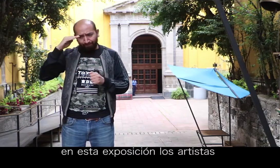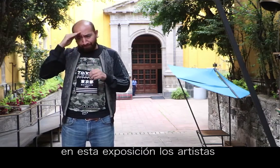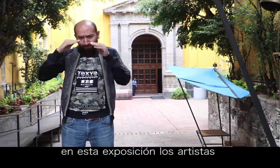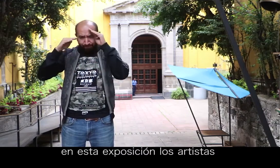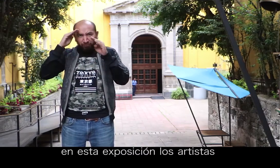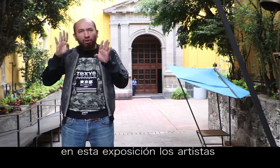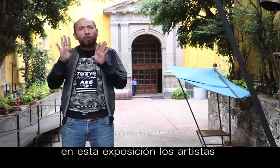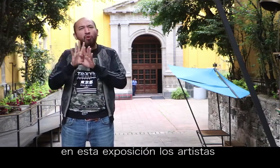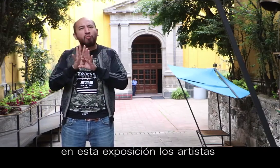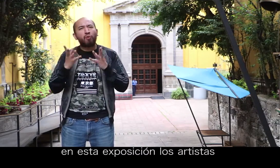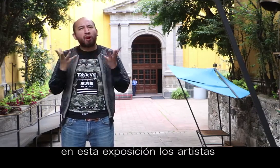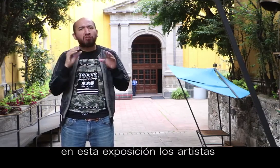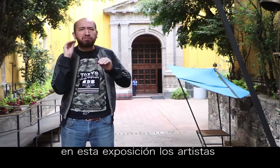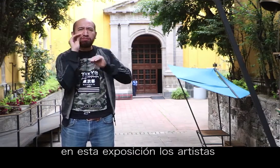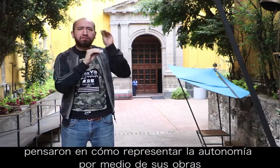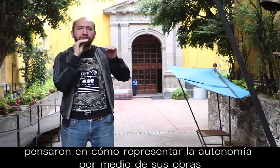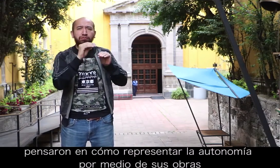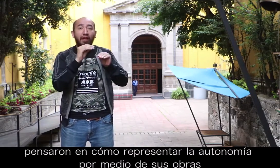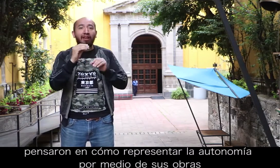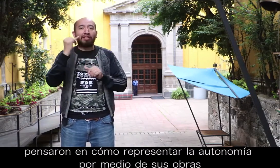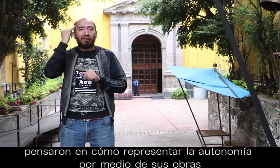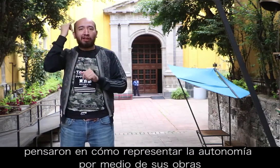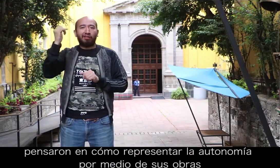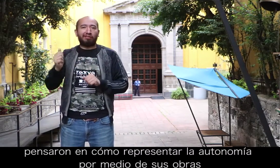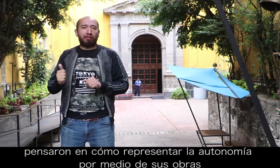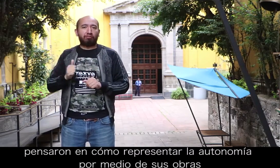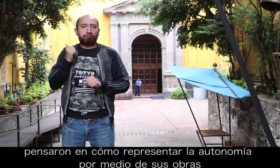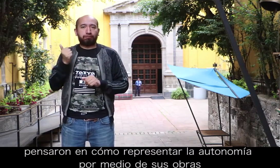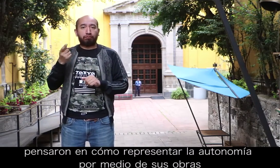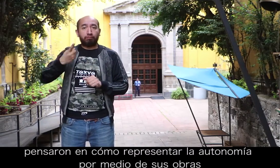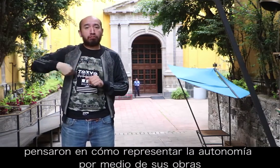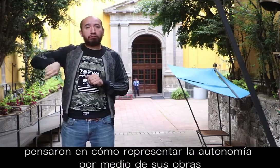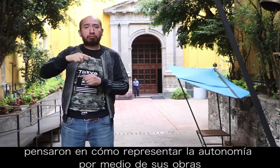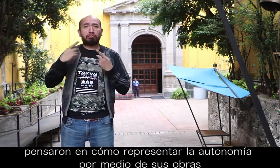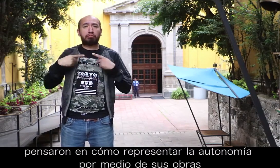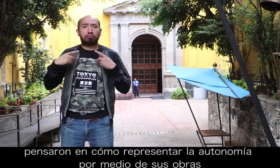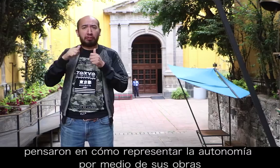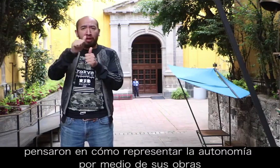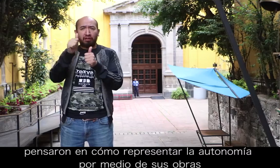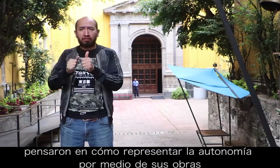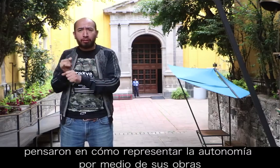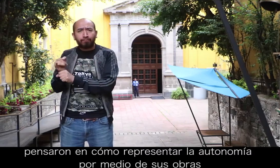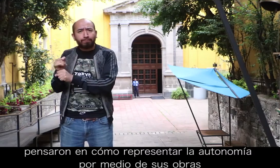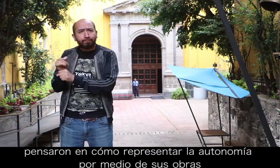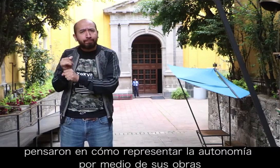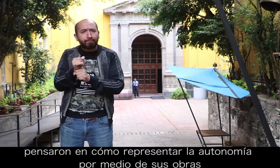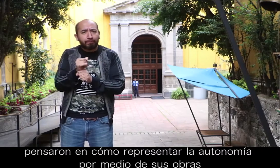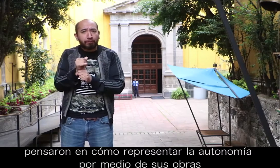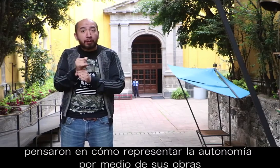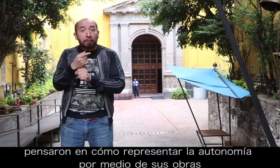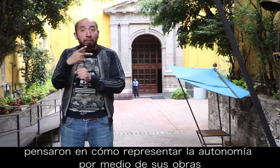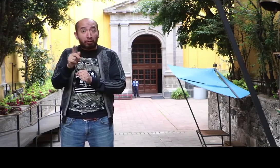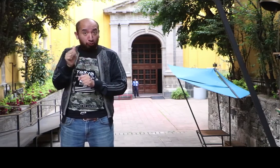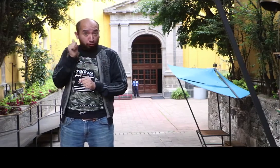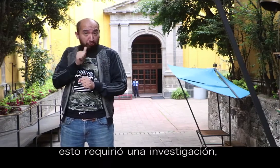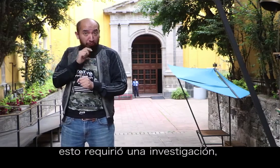esta exposición los artistas pensaron en cómo representar la autonomía por medio de sus obras.